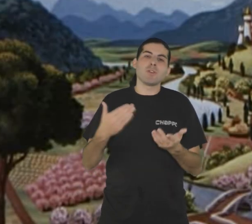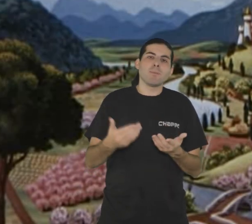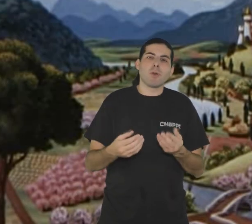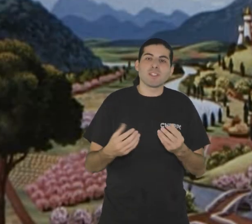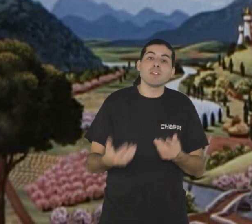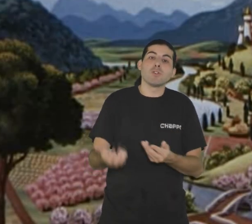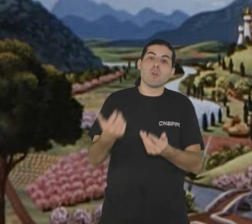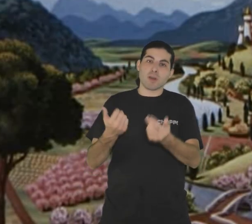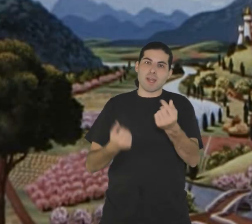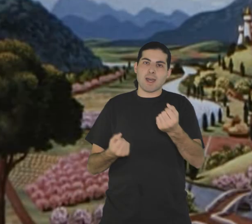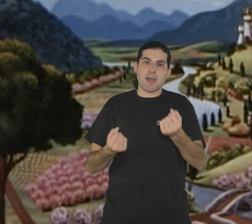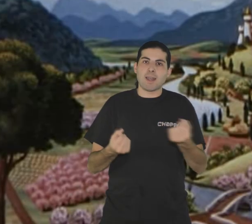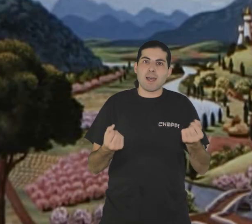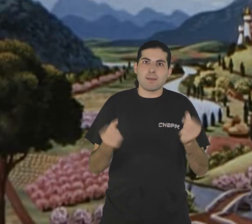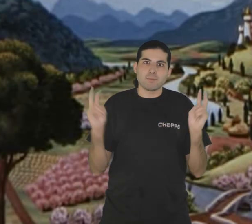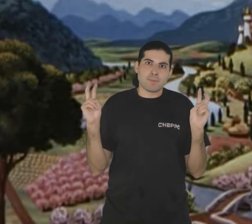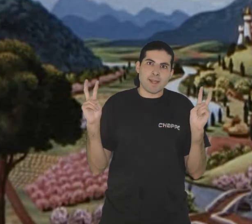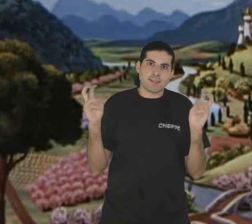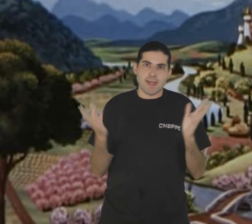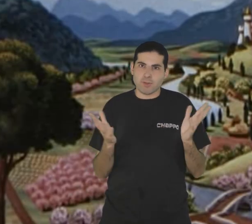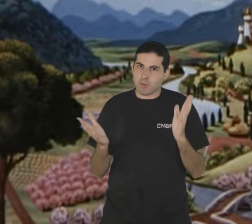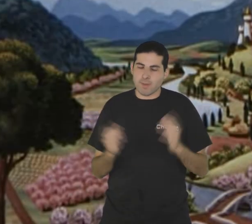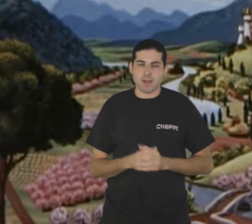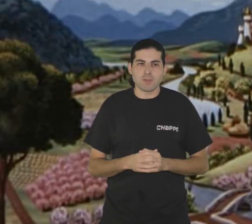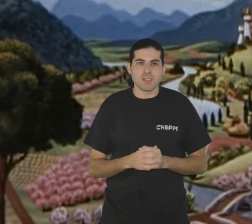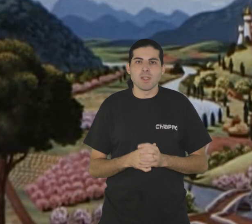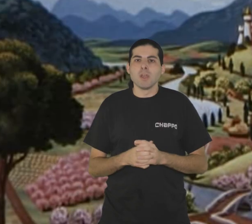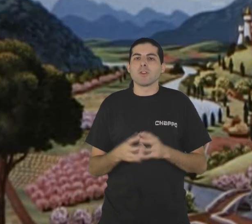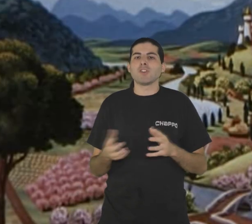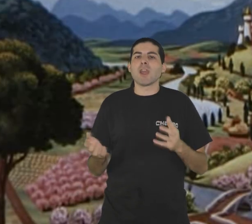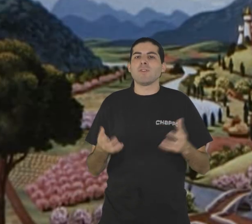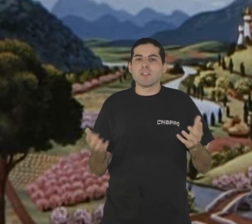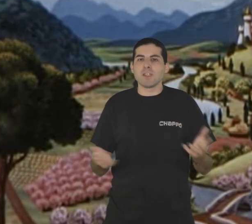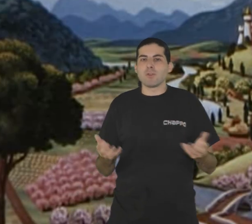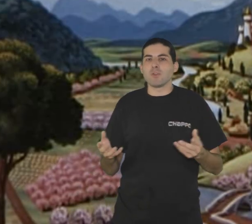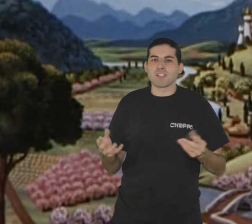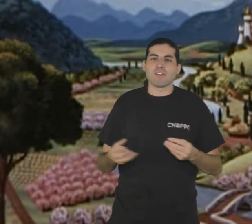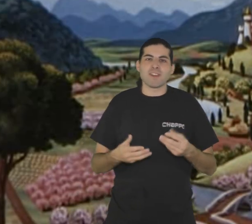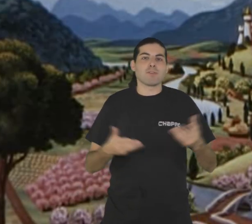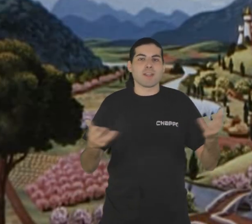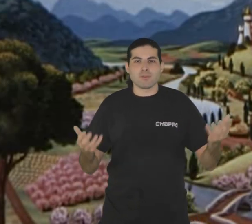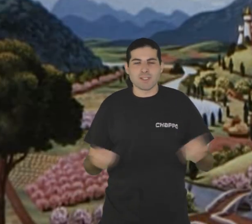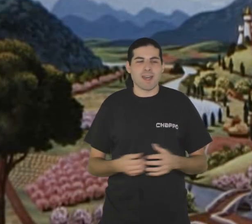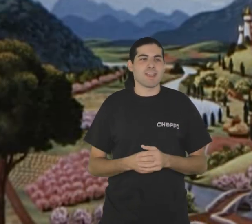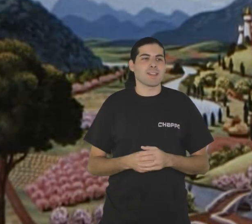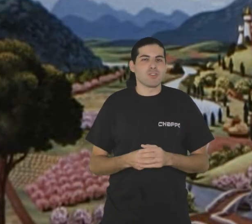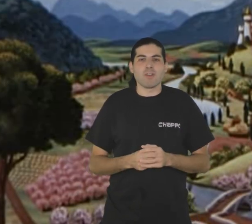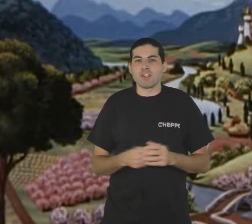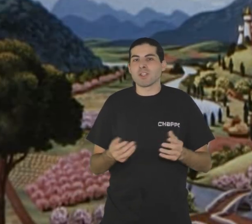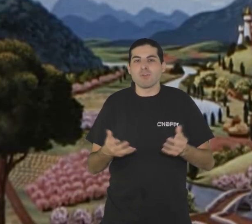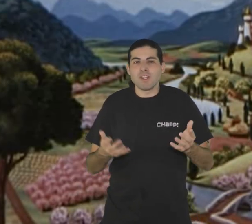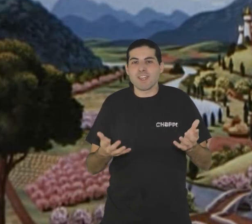quel momento lì in poi si ritorna alla realtà, vogliamo chiamarla così, dove c'è il ventriloquo che sta finendo di raccontare